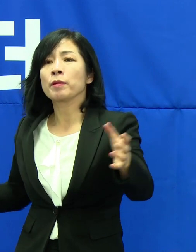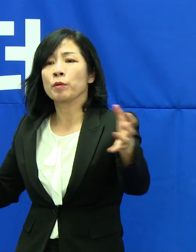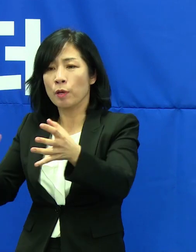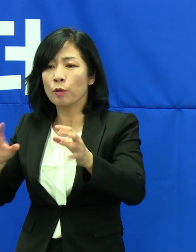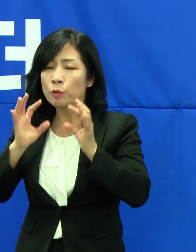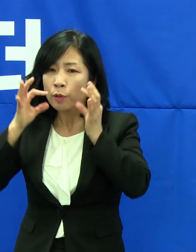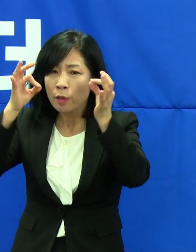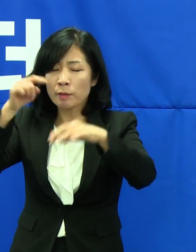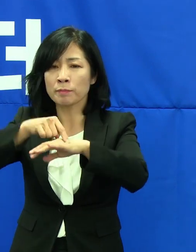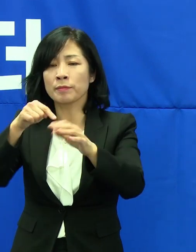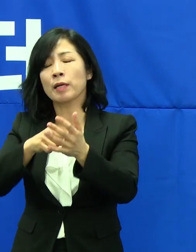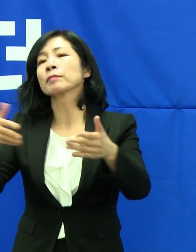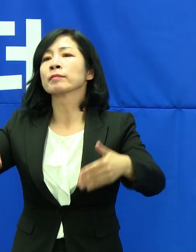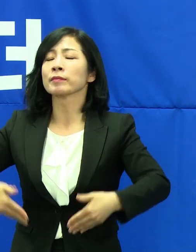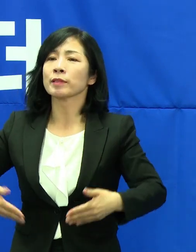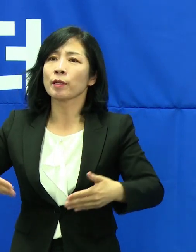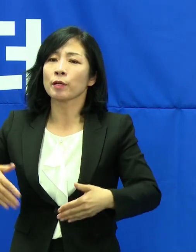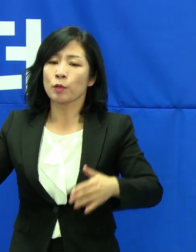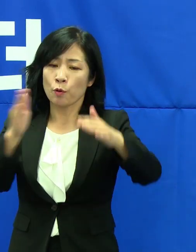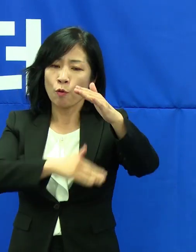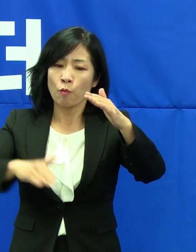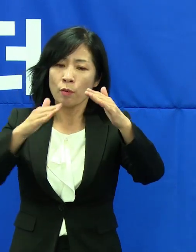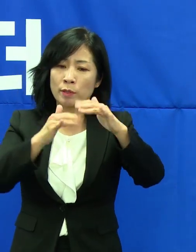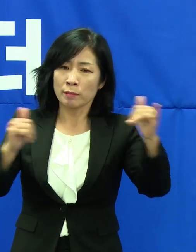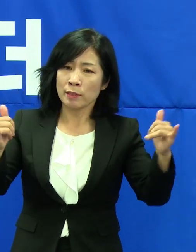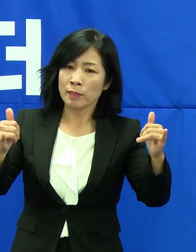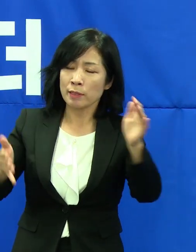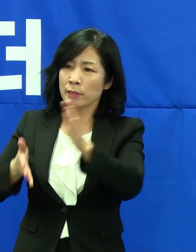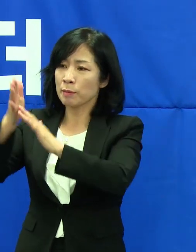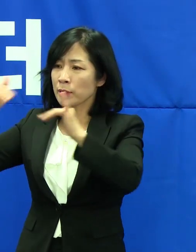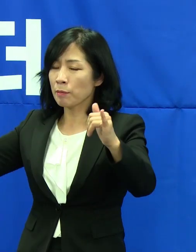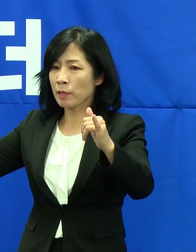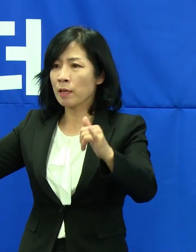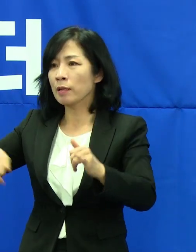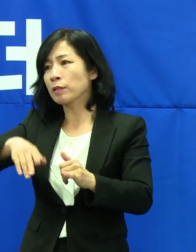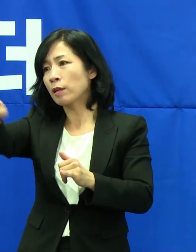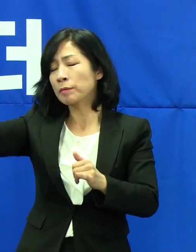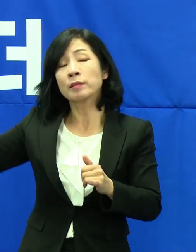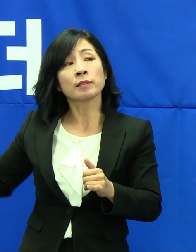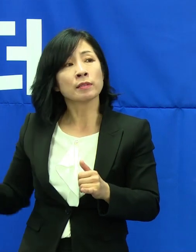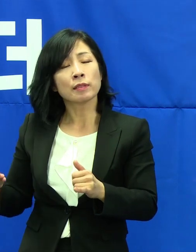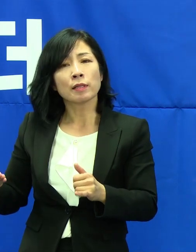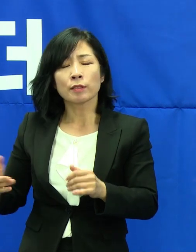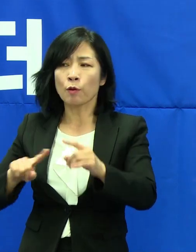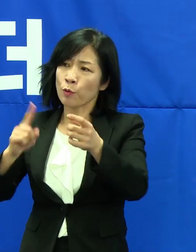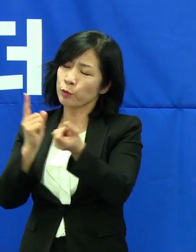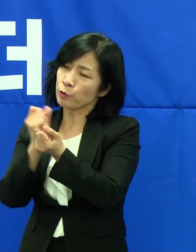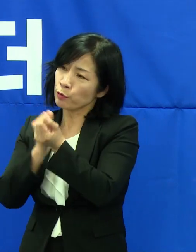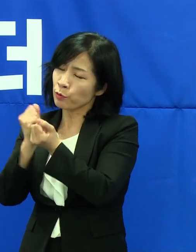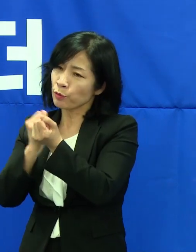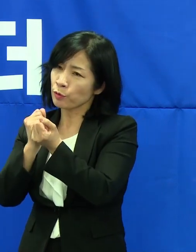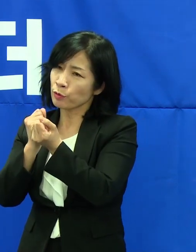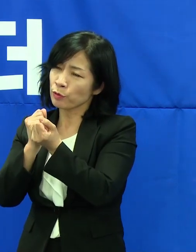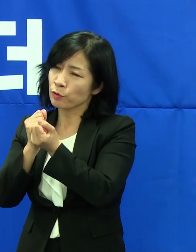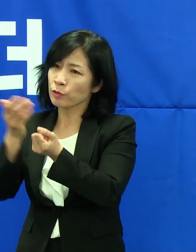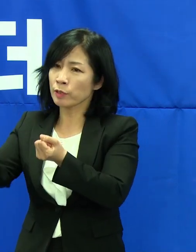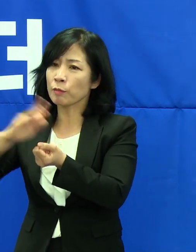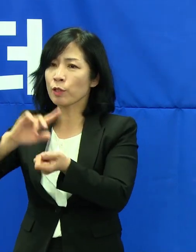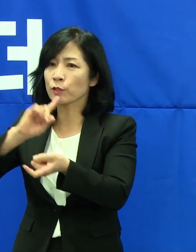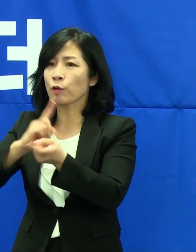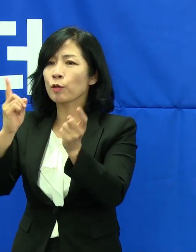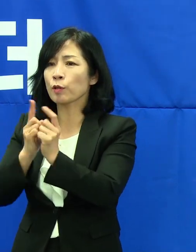내야 되고요. 그리고 공무원들과 함께 시민사회 리더분들을 예, 설득해내고 그분들하고 사회적